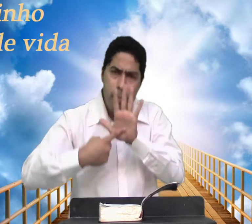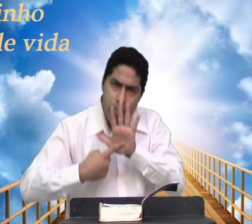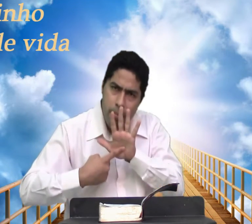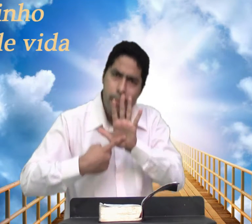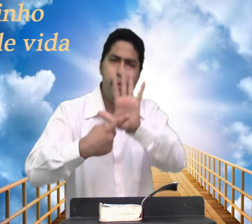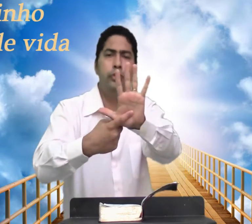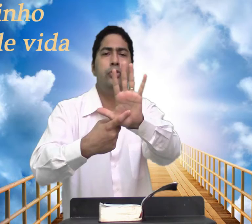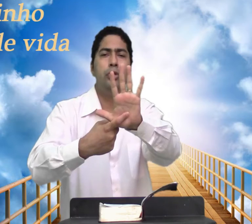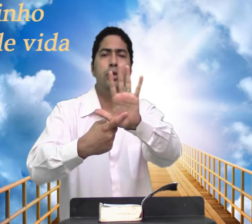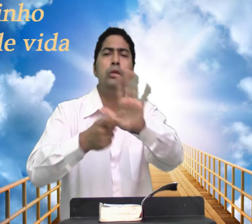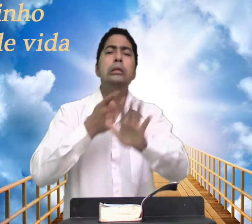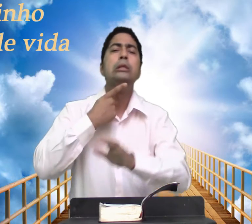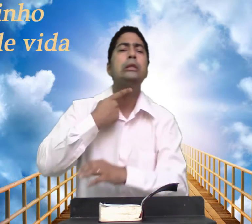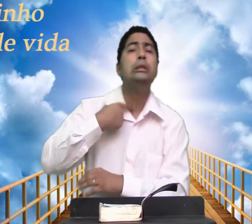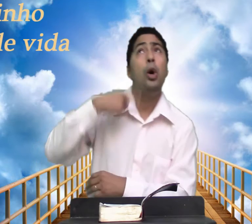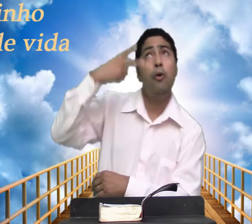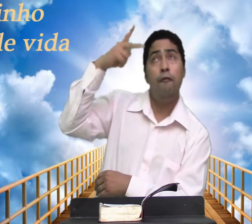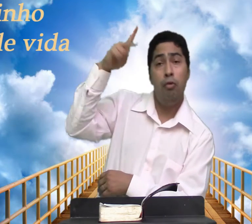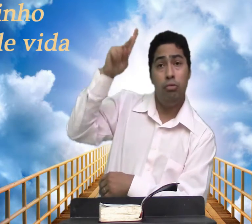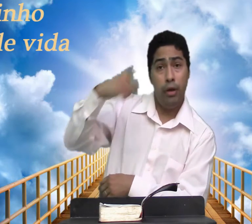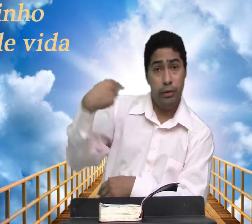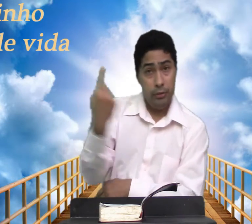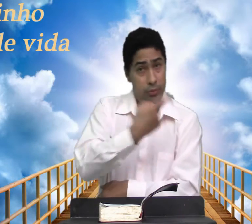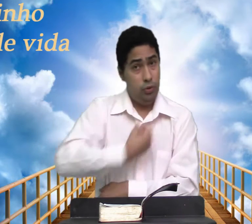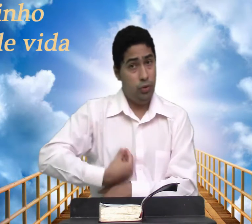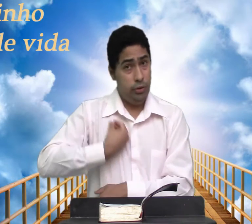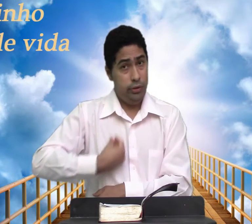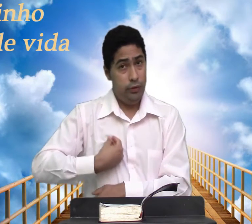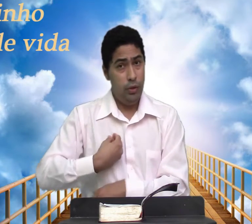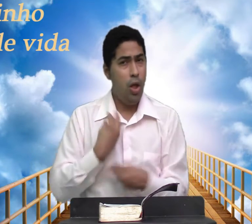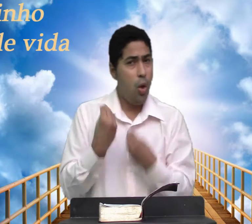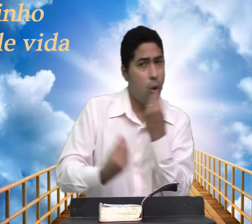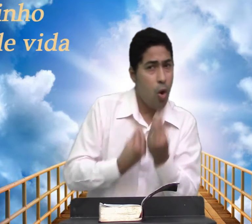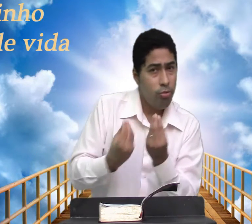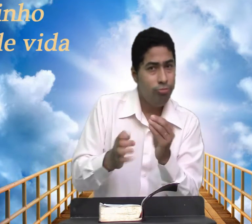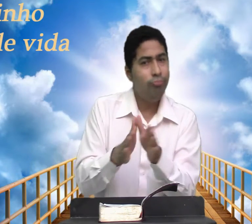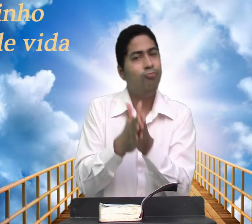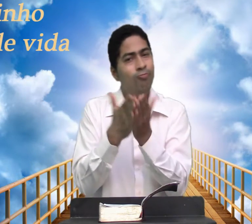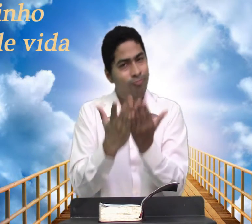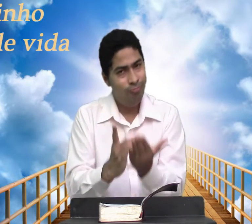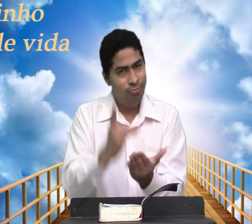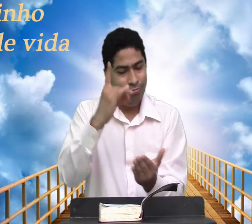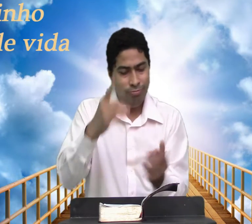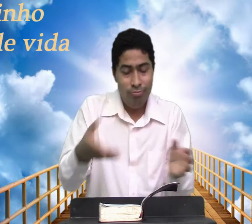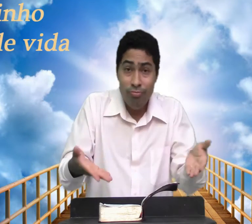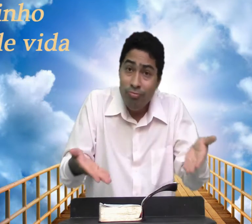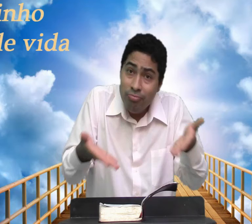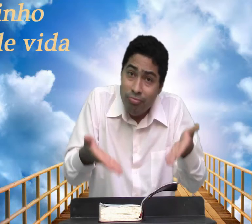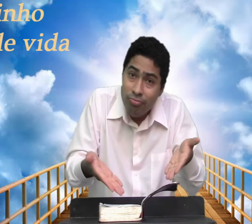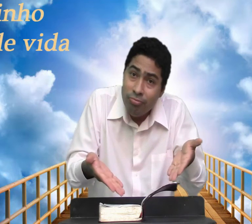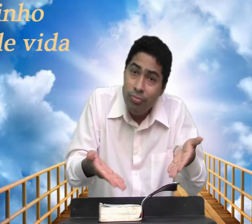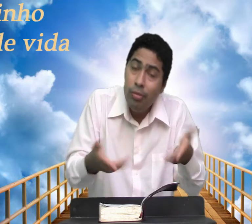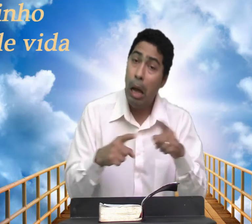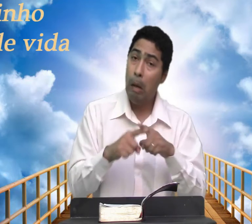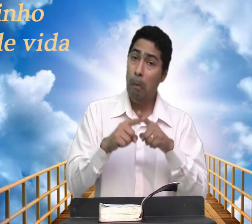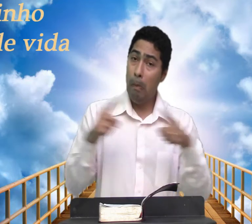sua vontade a cada um de nós. E como ele faz isso? Ele faz isso através das Escrituras. Mas,